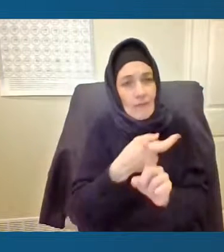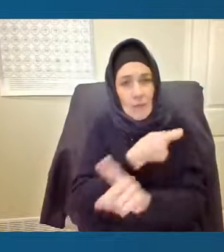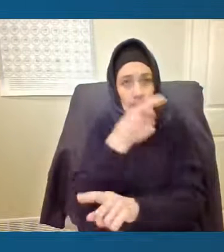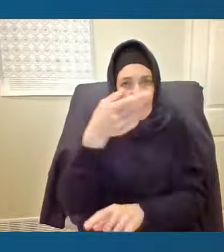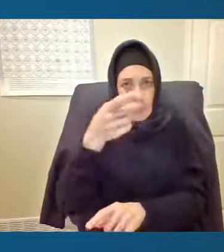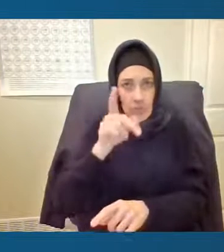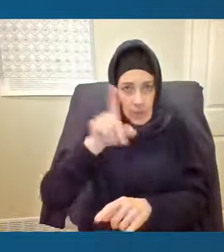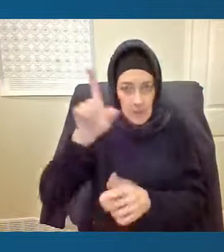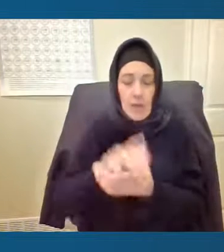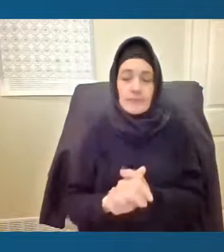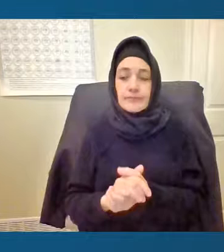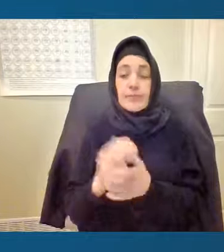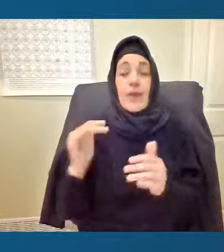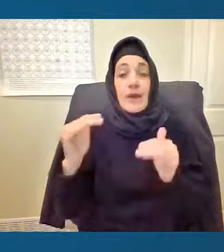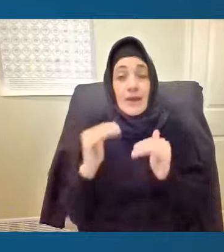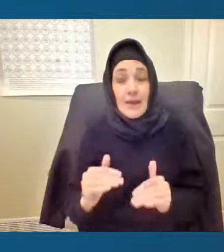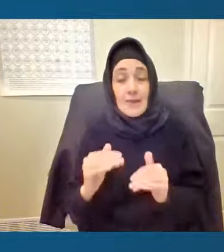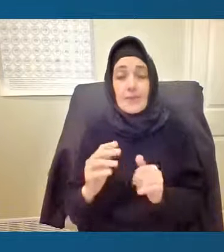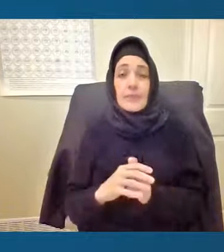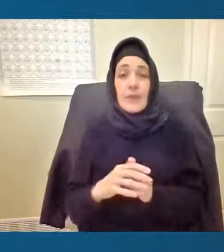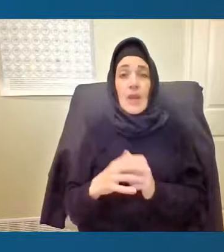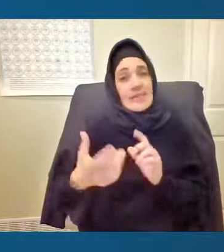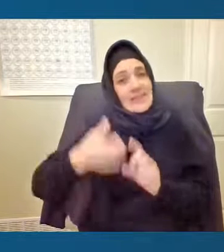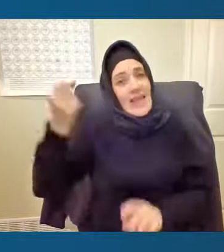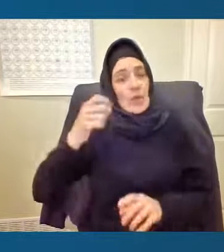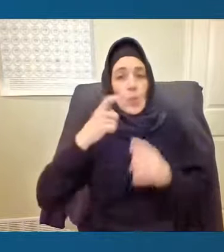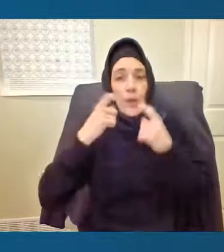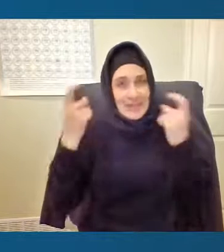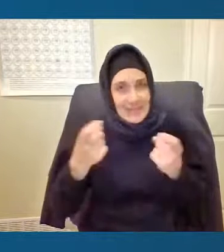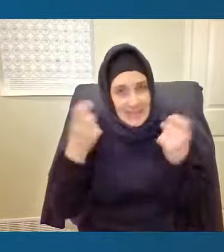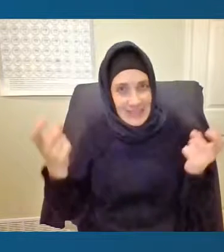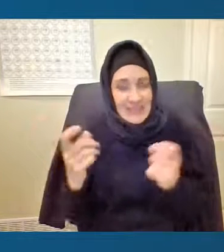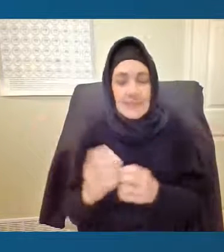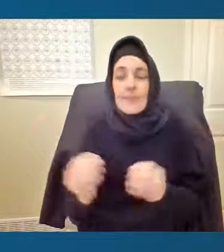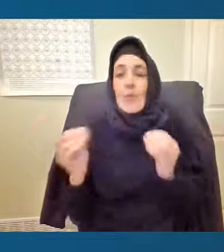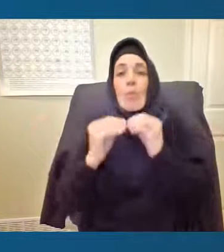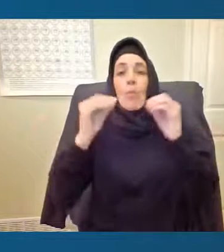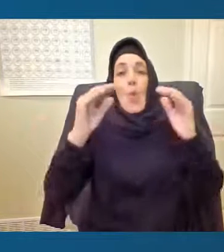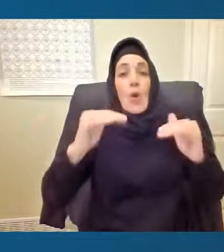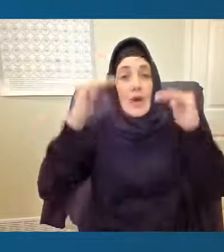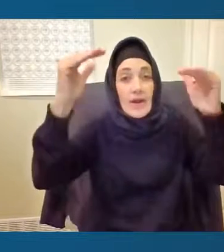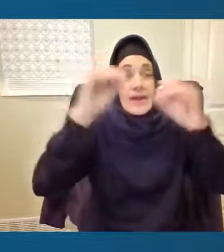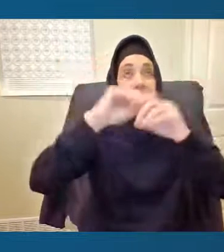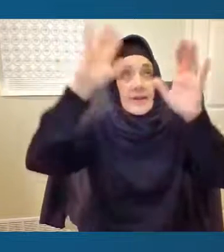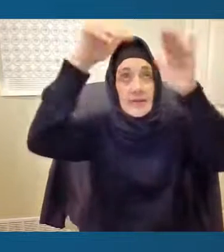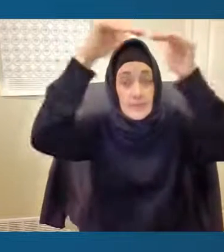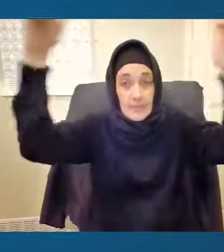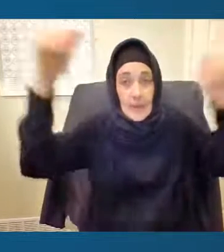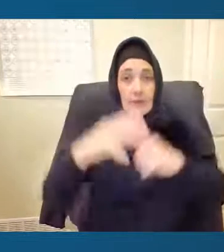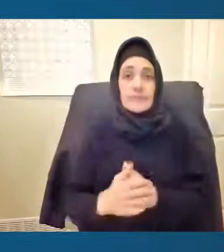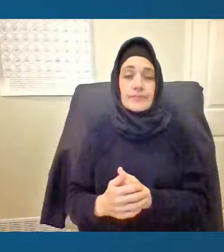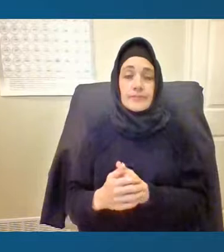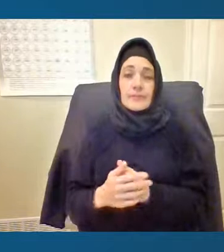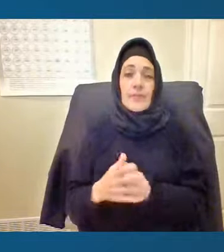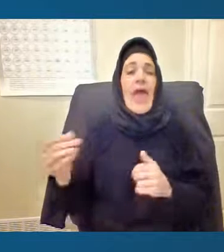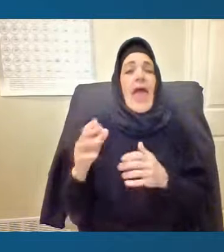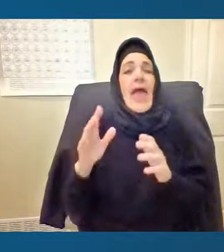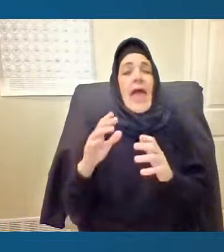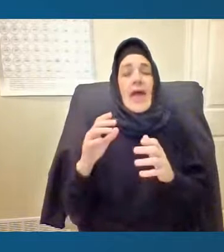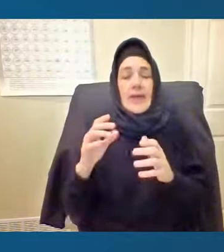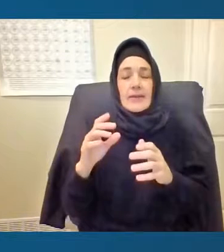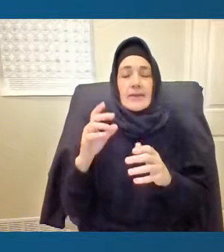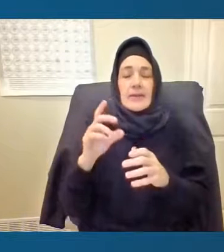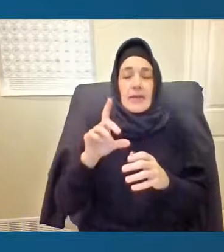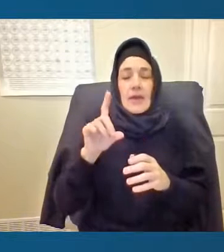one's status in the akhirah. يُحْدِثُ الْأُنْسِ. It creates this affinity between you and Allah. Like you